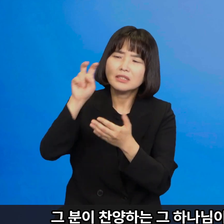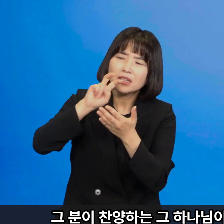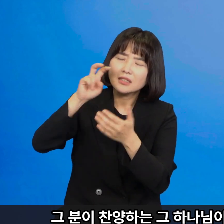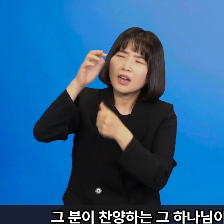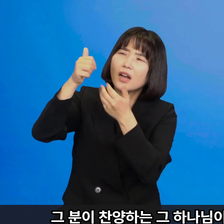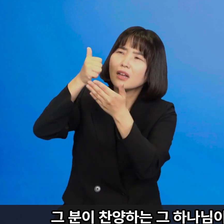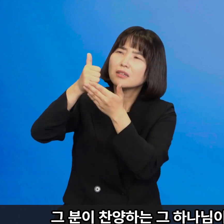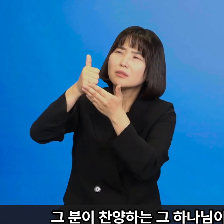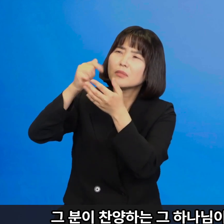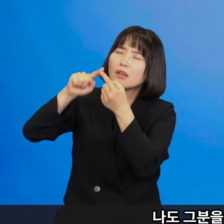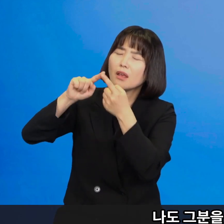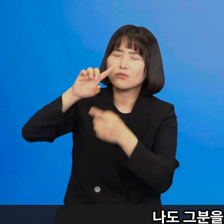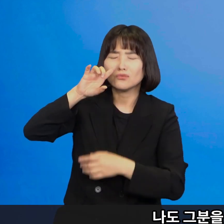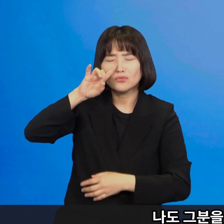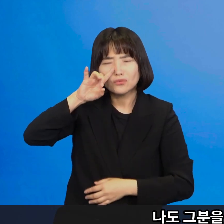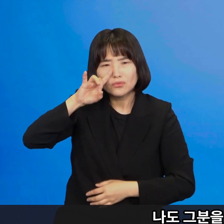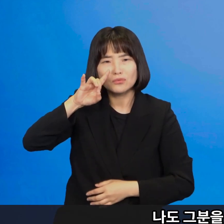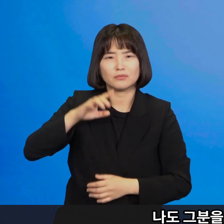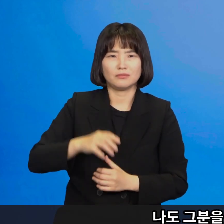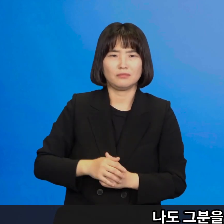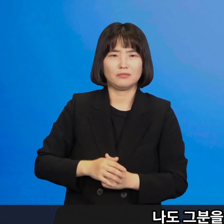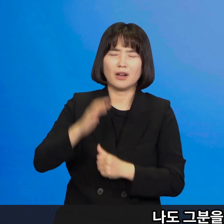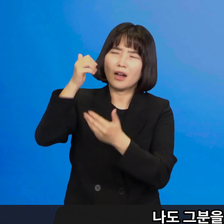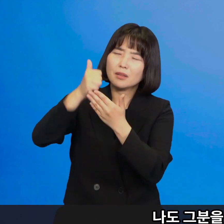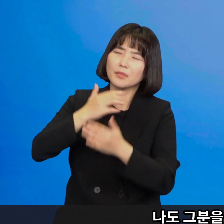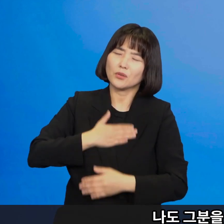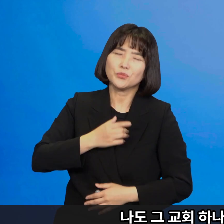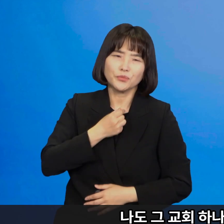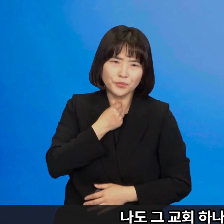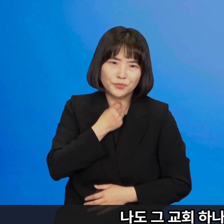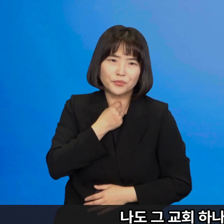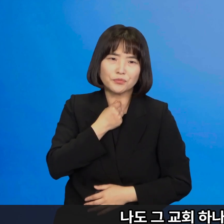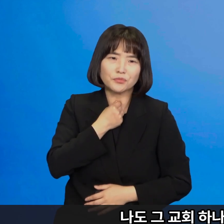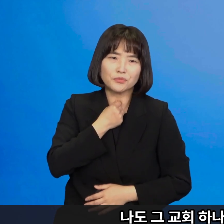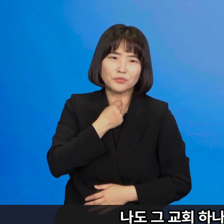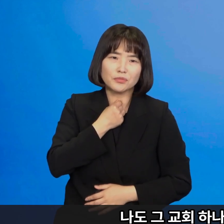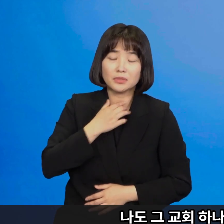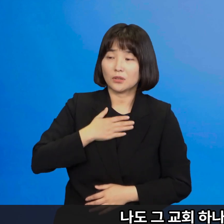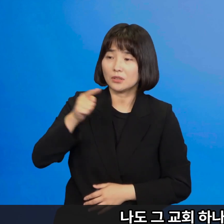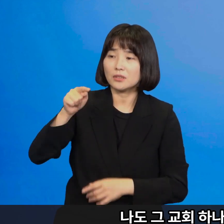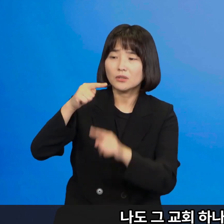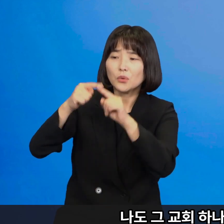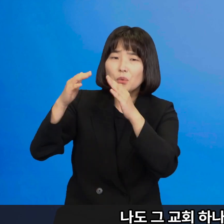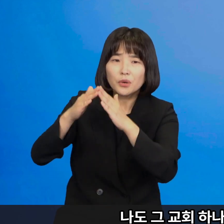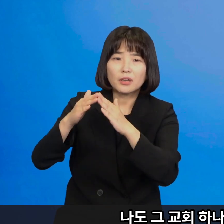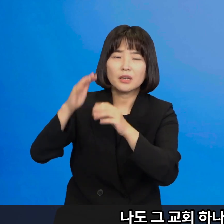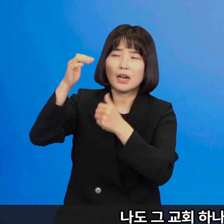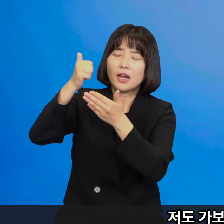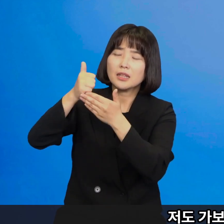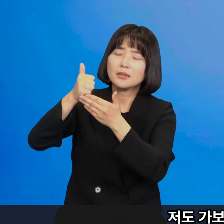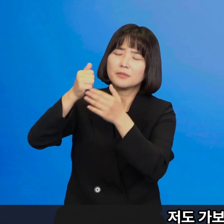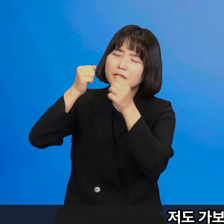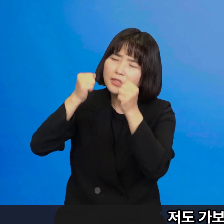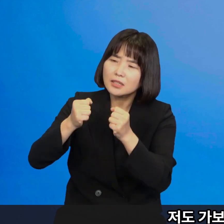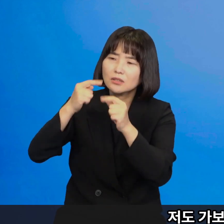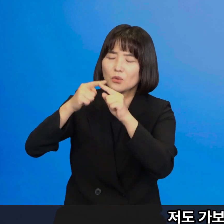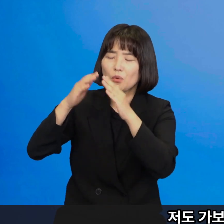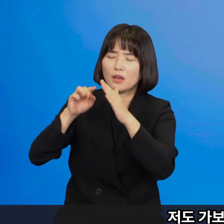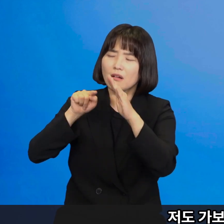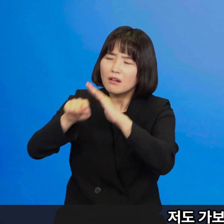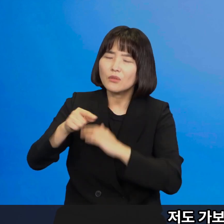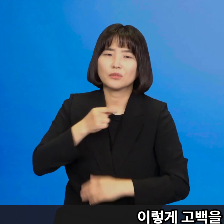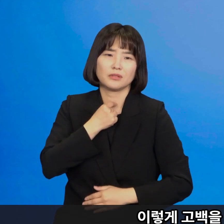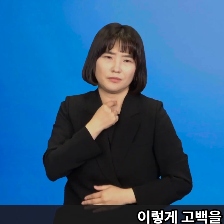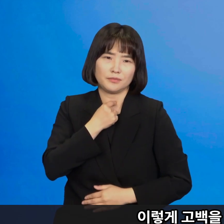겁니다. 나도 그분을 알고 싶습니다. 나도 그 교회에, 하나님이 계시는 그 교회에 저도 가보고